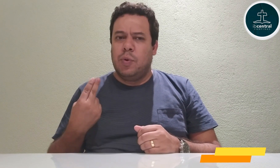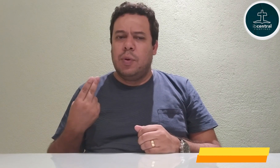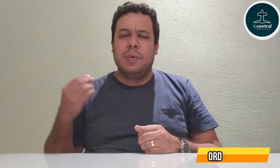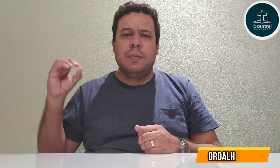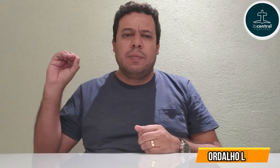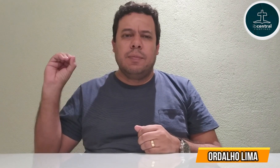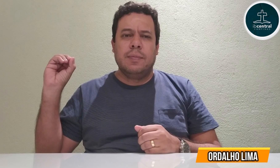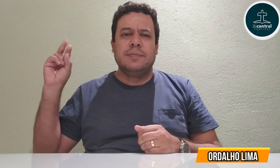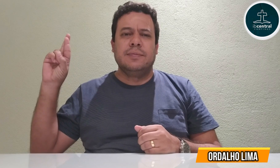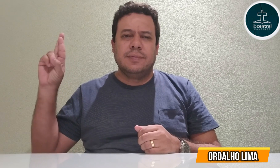Oi, tudo bem?